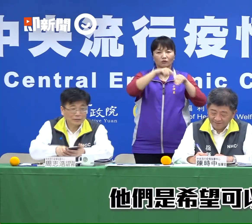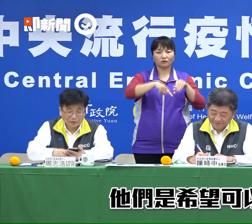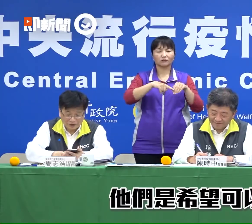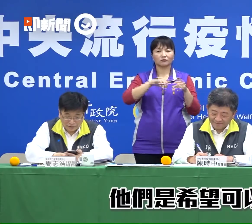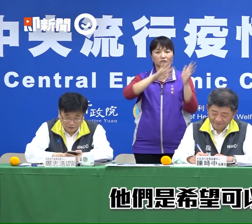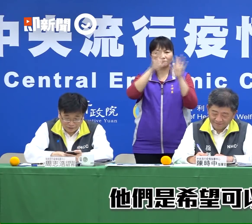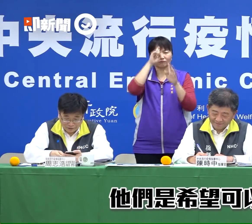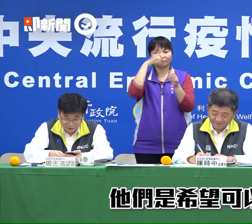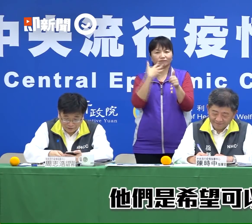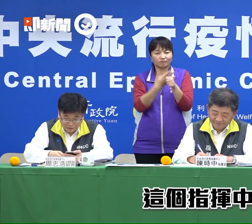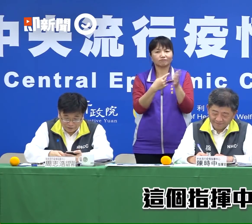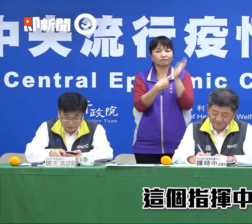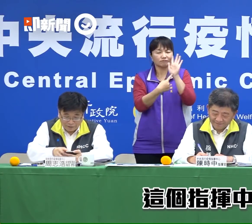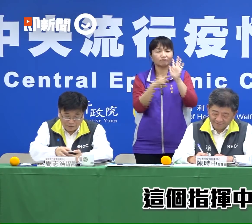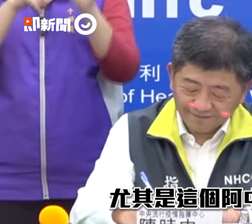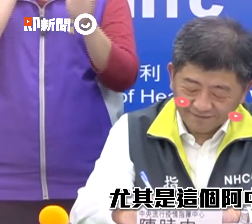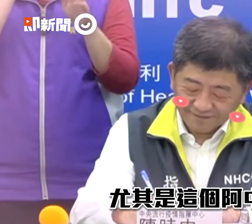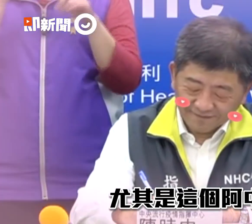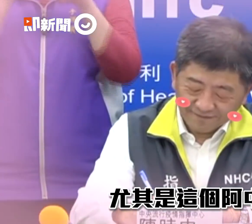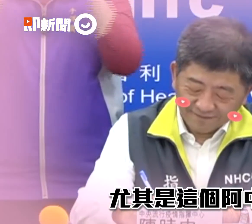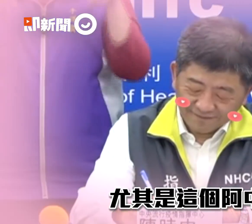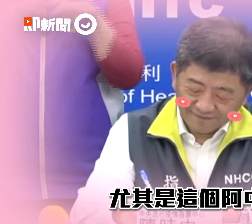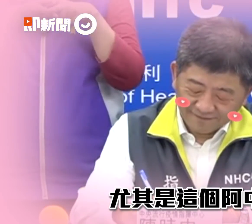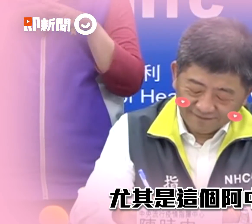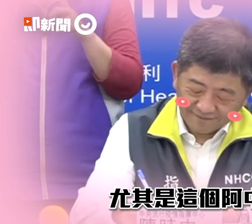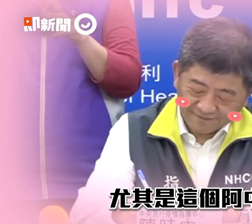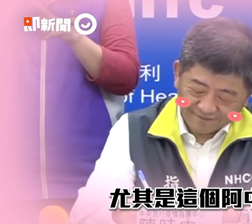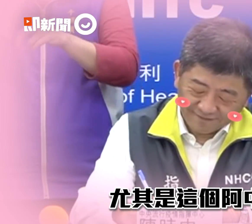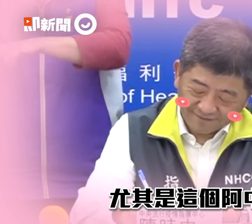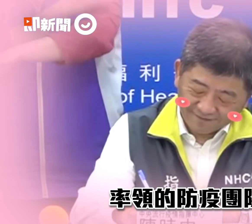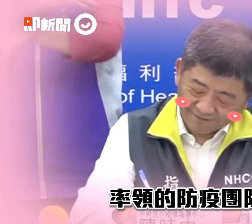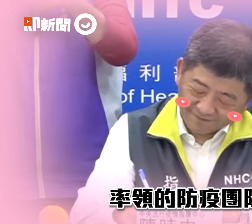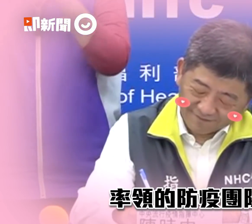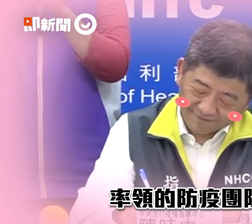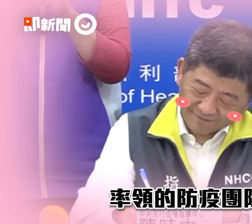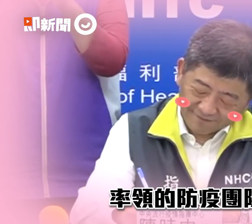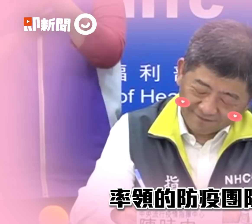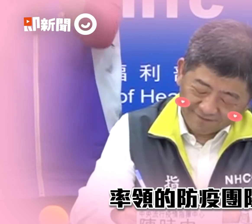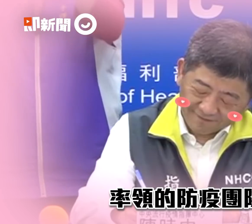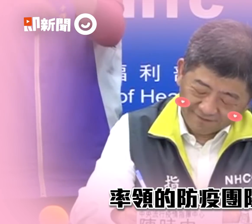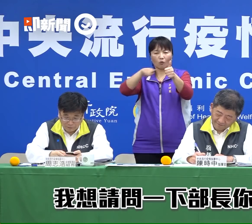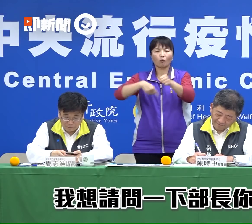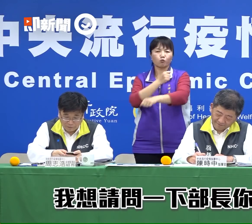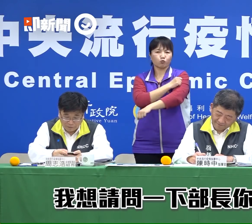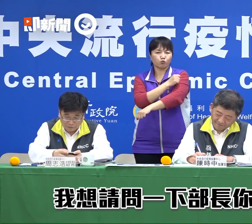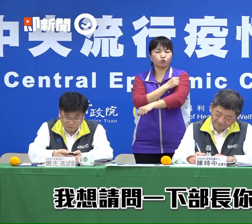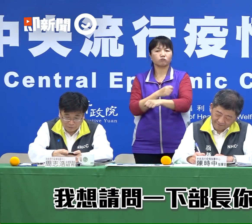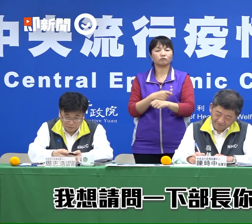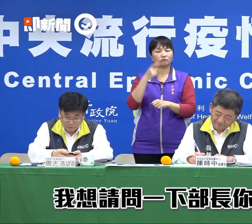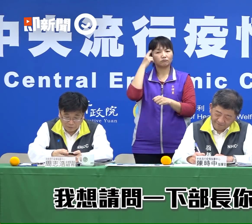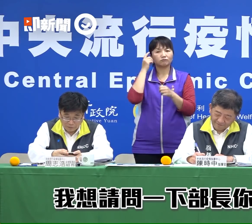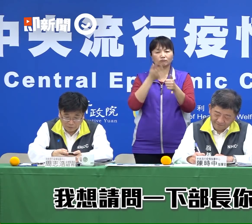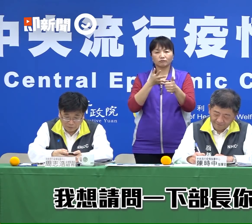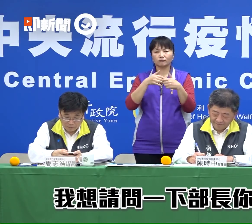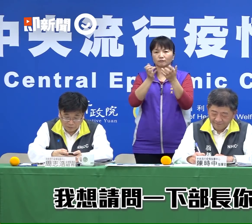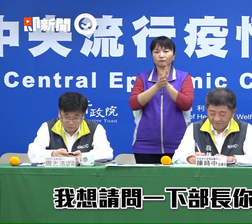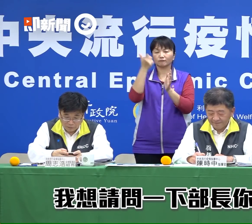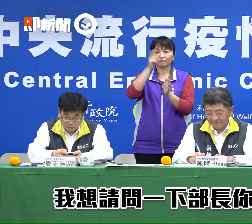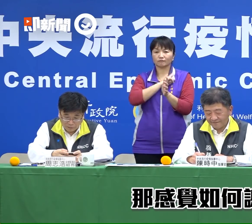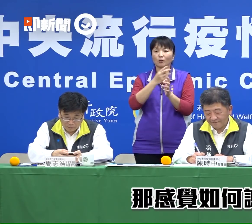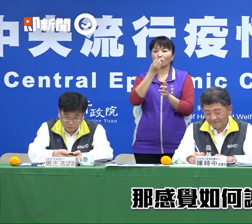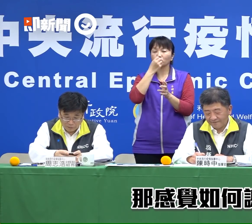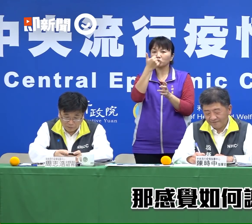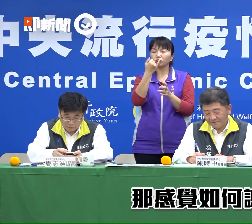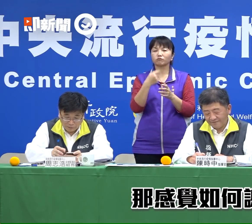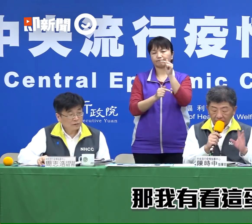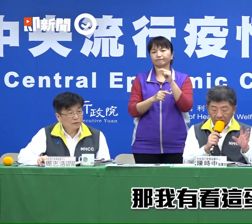他们是希望可以表达这个指挥中心，尤其是这个阿中部长率领的防疫团队的辛劳。我想请问一下，部长，你有知道吗？那